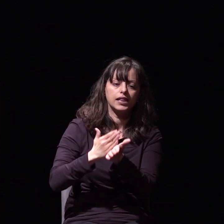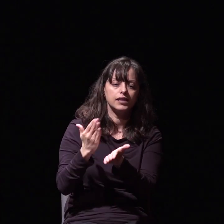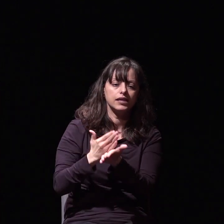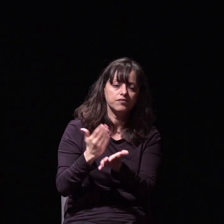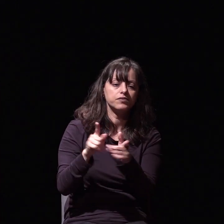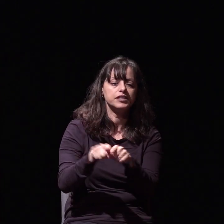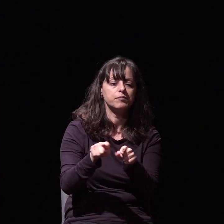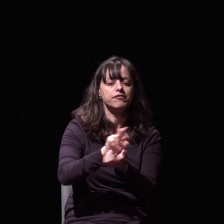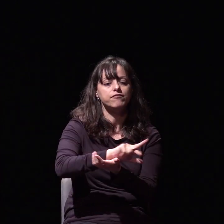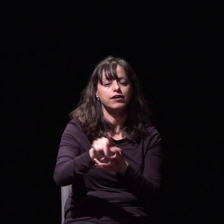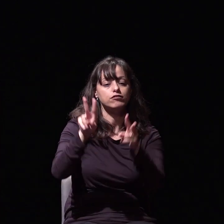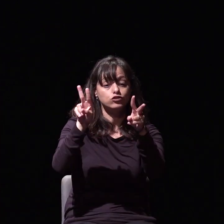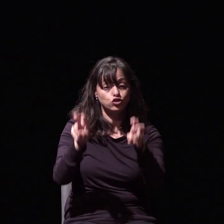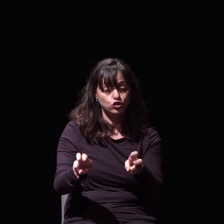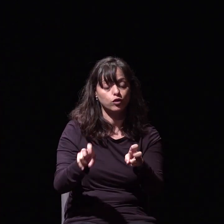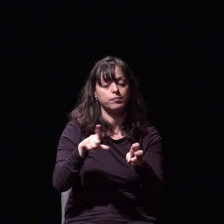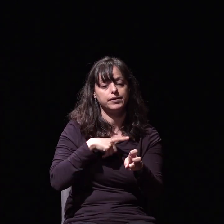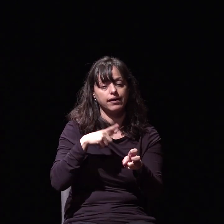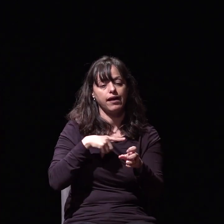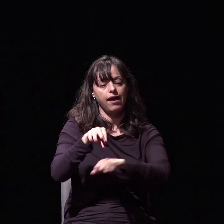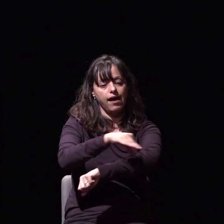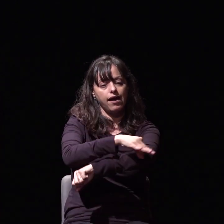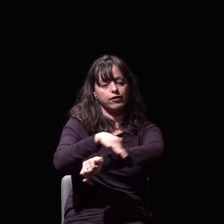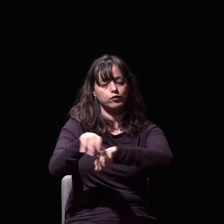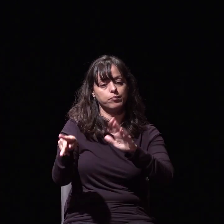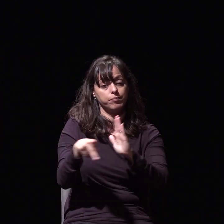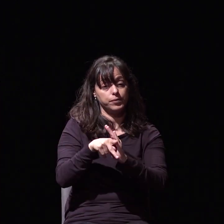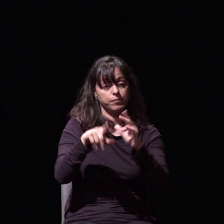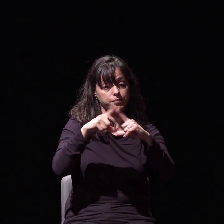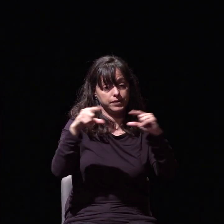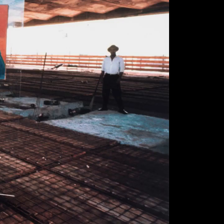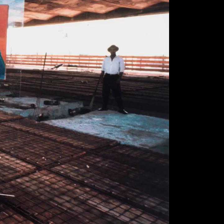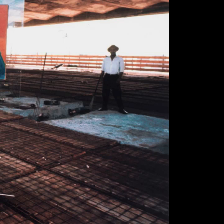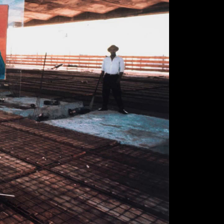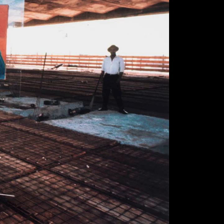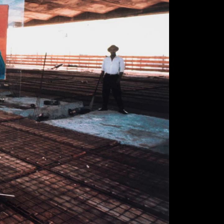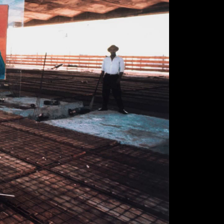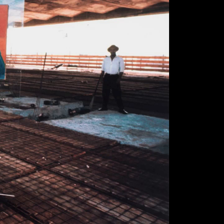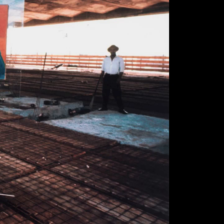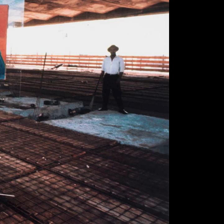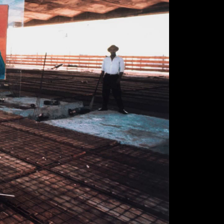Brasília e Palácio Itamaraty, Arquitetura da Diplomacia.